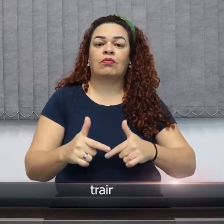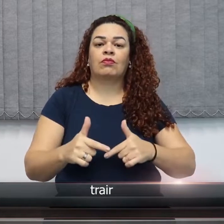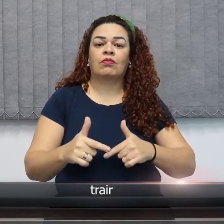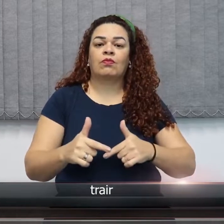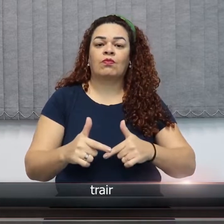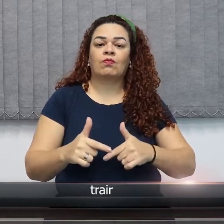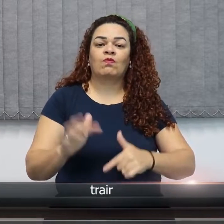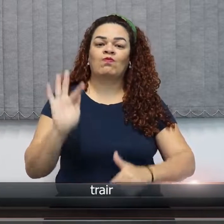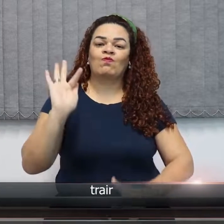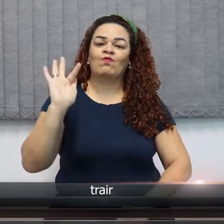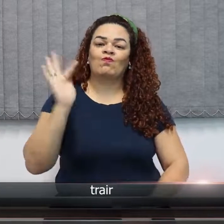trair,